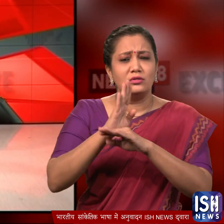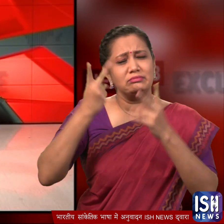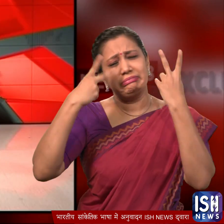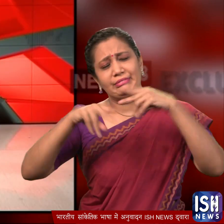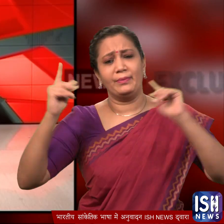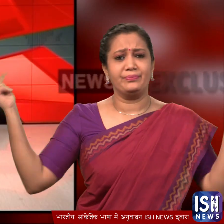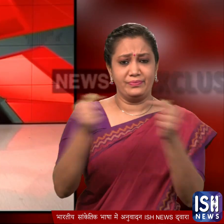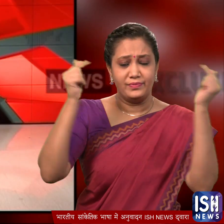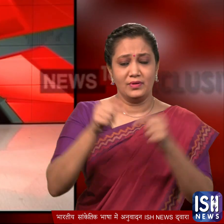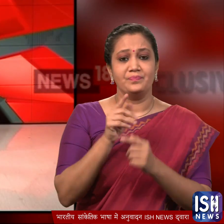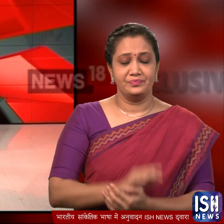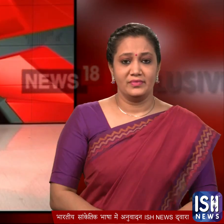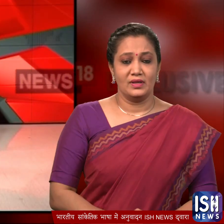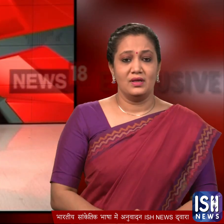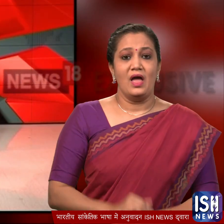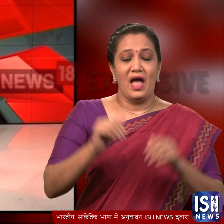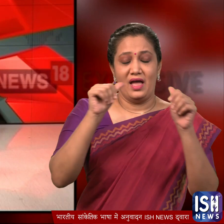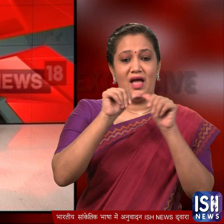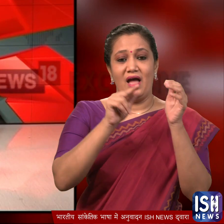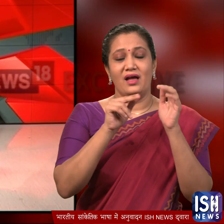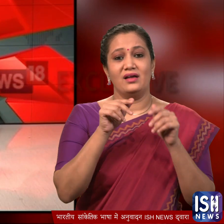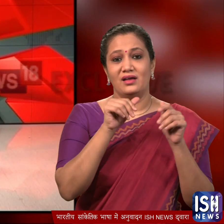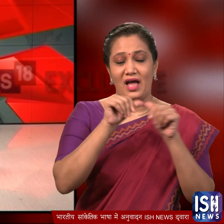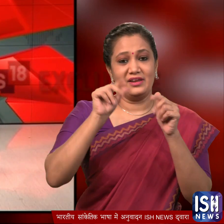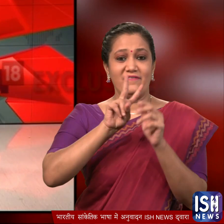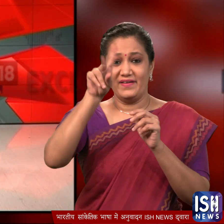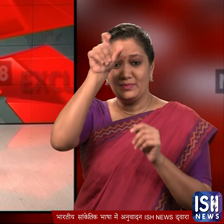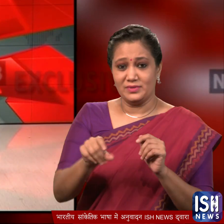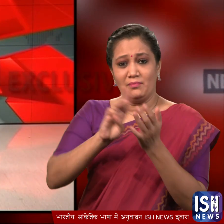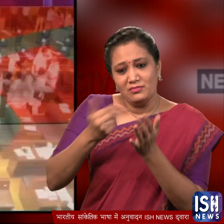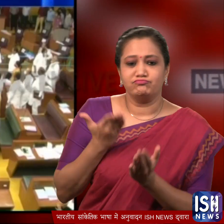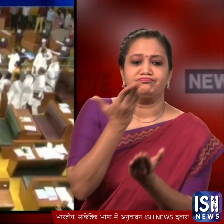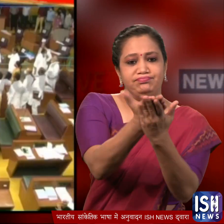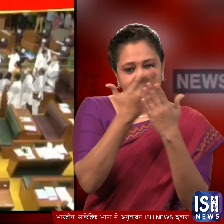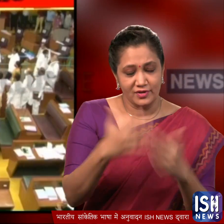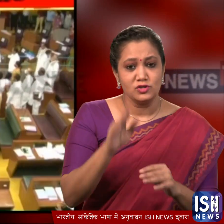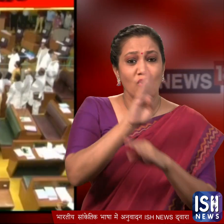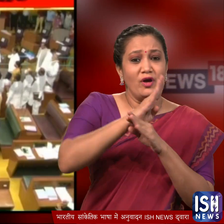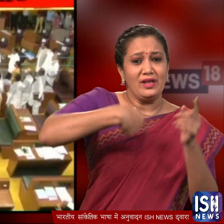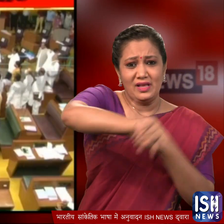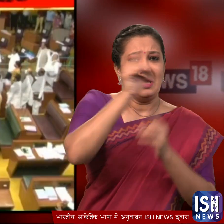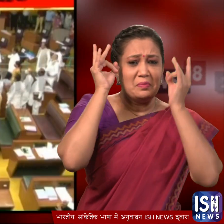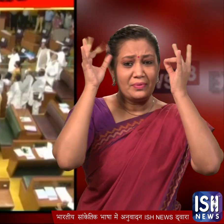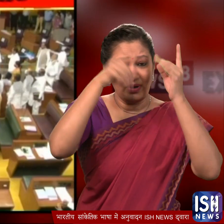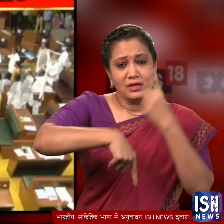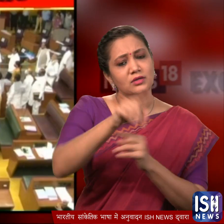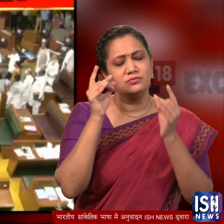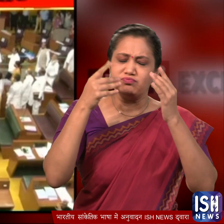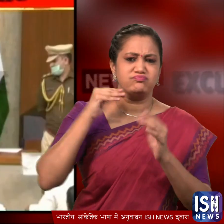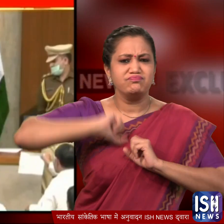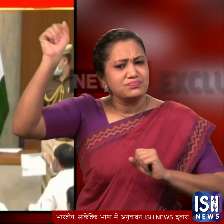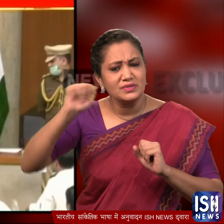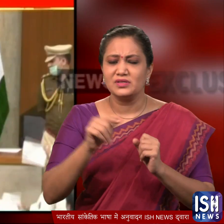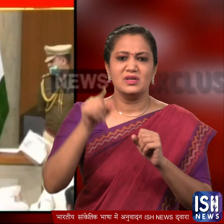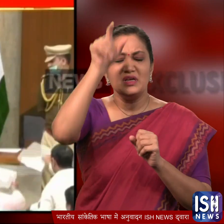भारी हंगामा किया। खट्टर सरकार के मंत्री अनिल विज ने इस बिल को विधानसभा में पेश किया, जिसके बाद कांग्रेस के नाराज विधायकों ने हंगामा शुरू कर दिया।